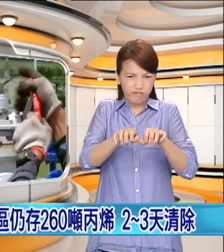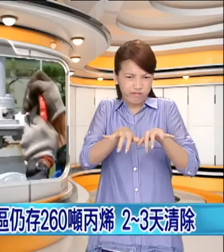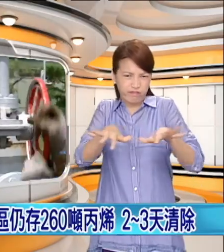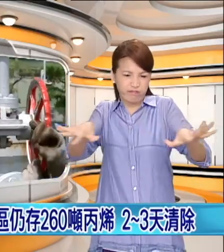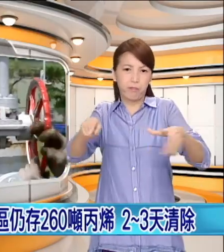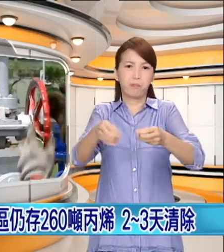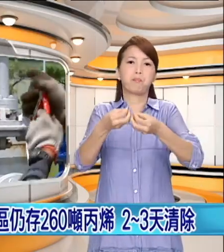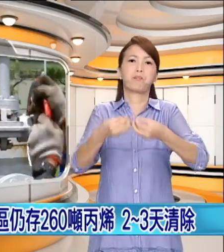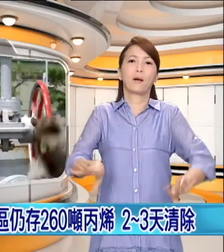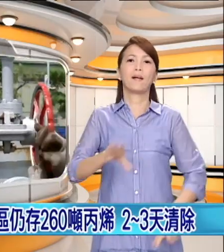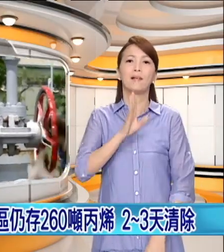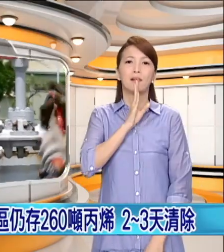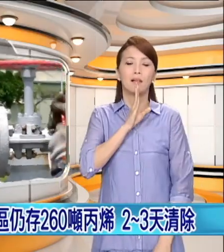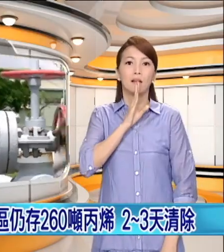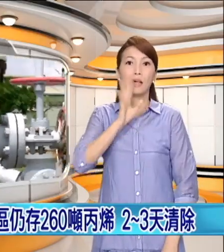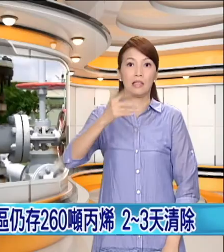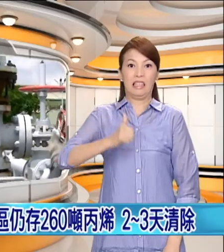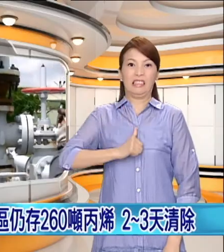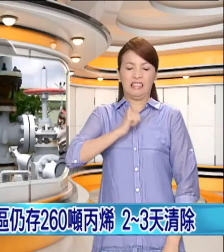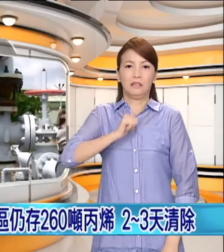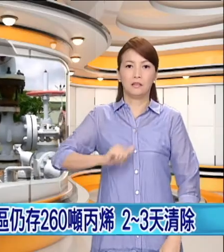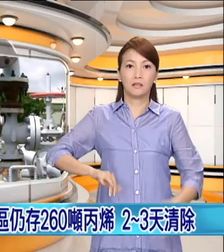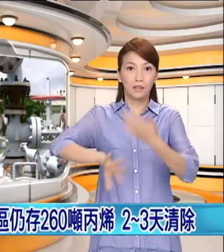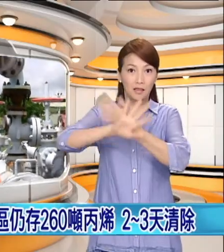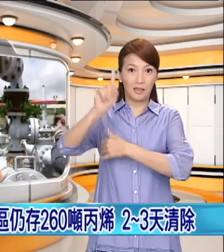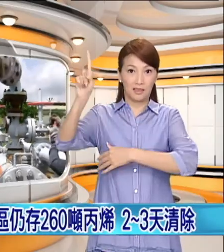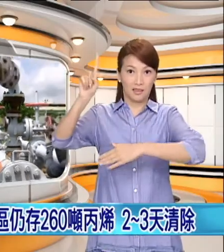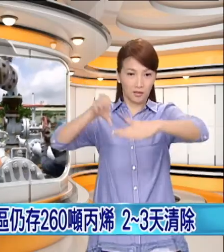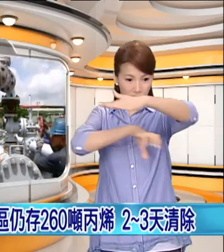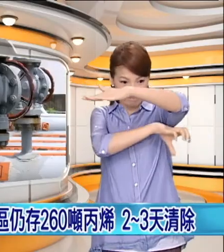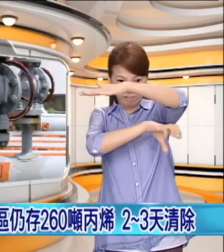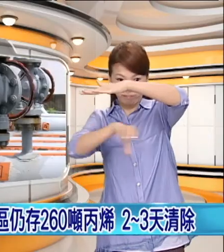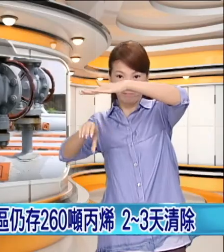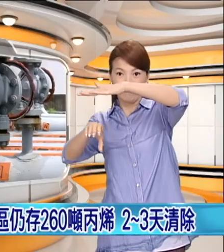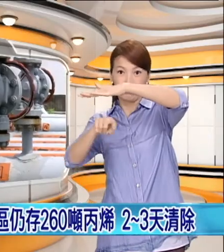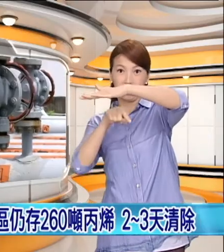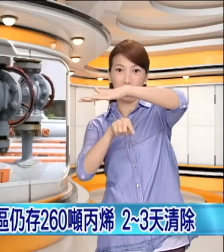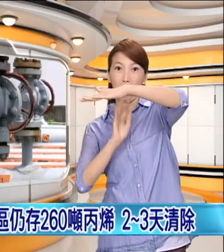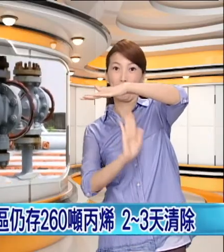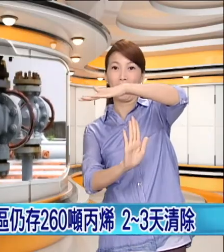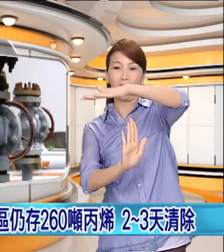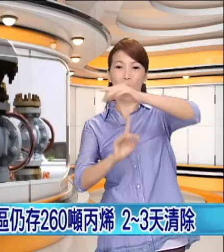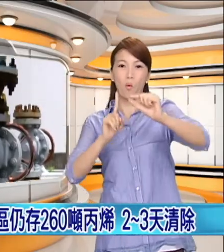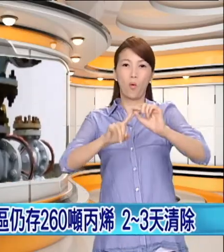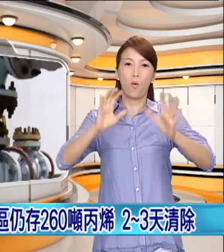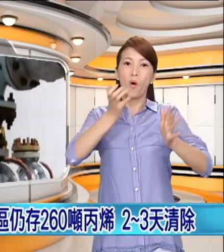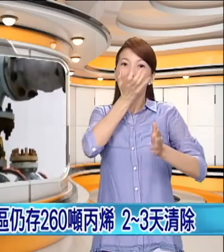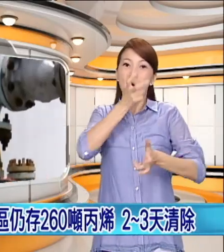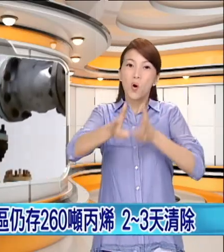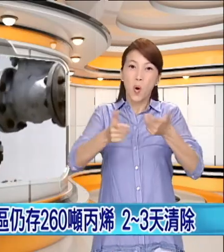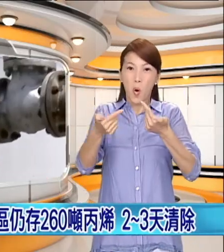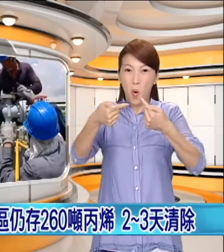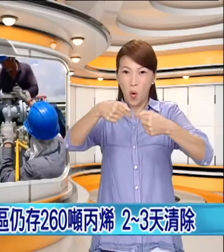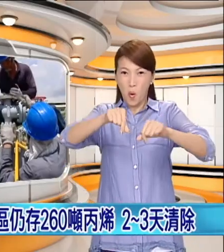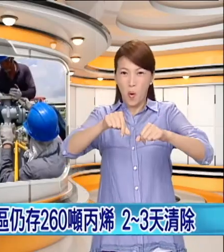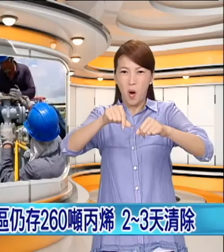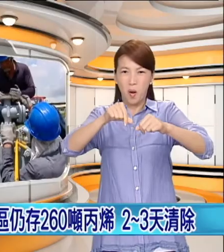其实地下还有另外一条中石化的管线，管内还有260公吨的丙